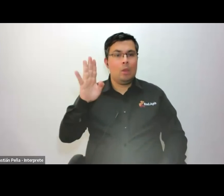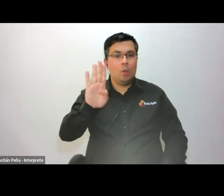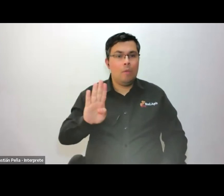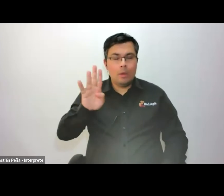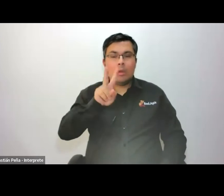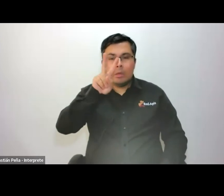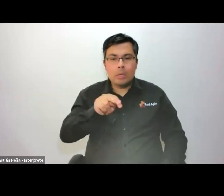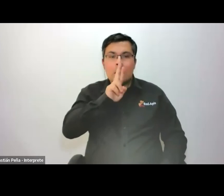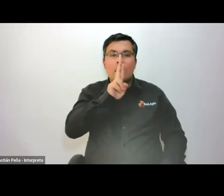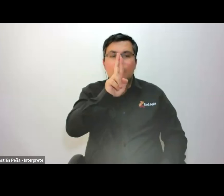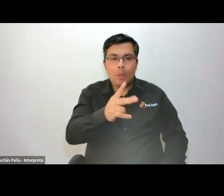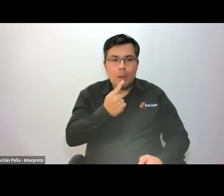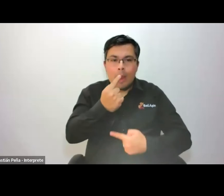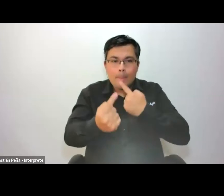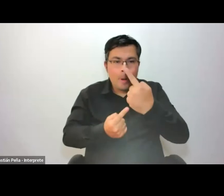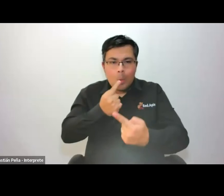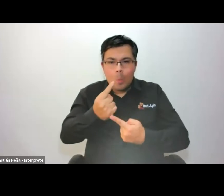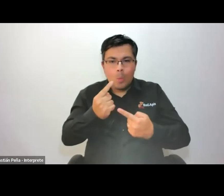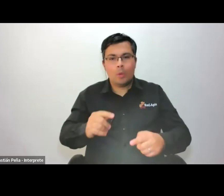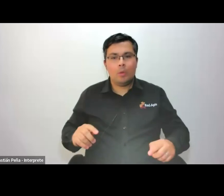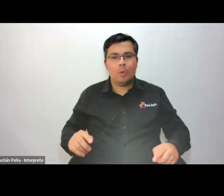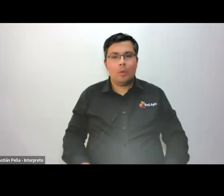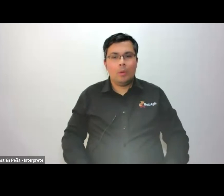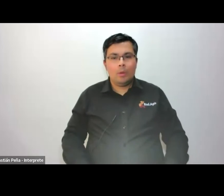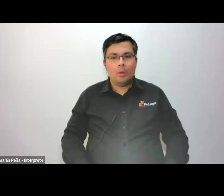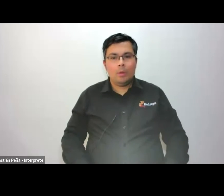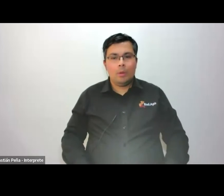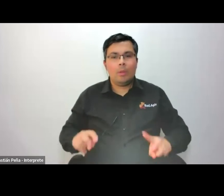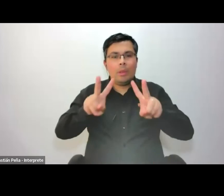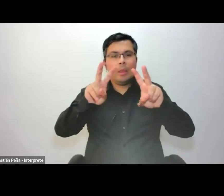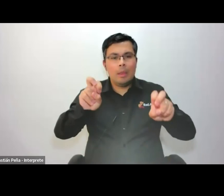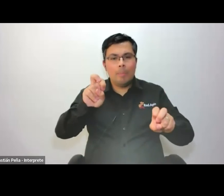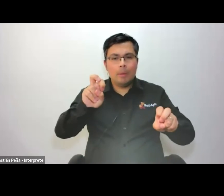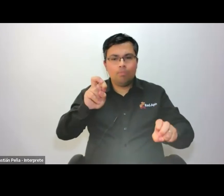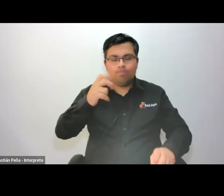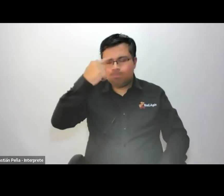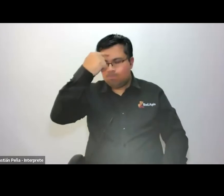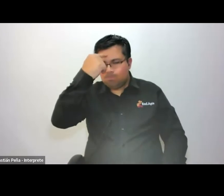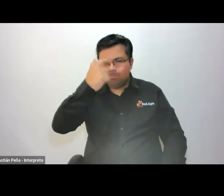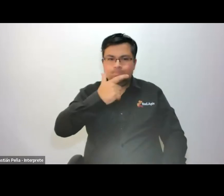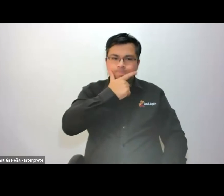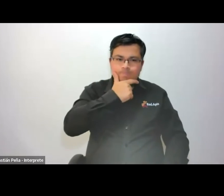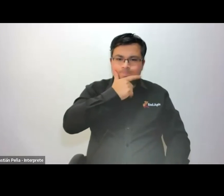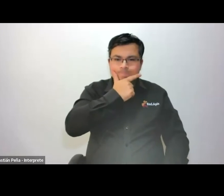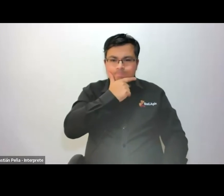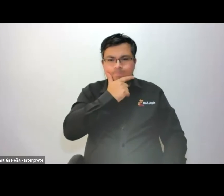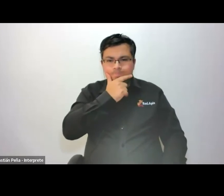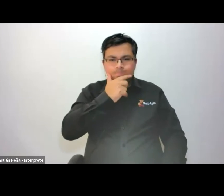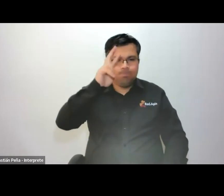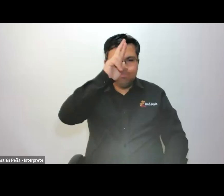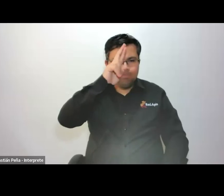preguntas de carácter literal, perdón, de carácter inferencial y solamente mantenerme por un tiempo hasta que